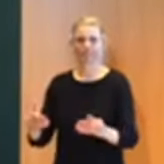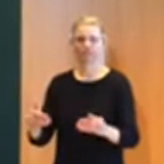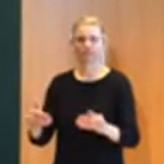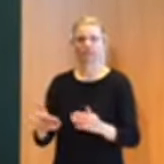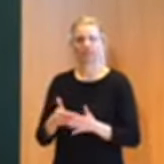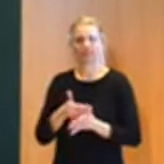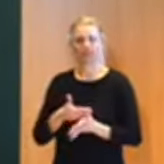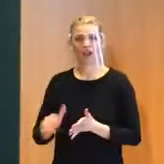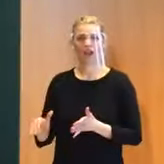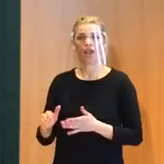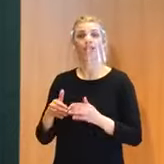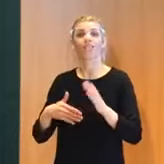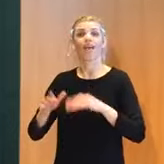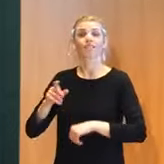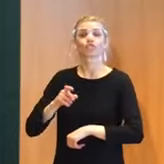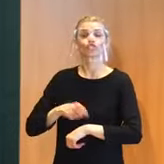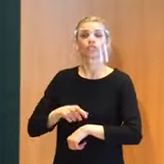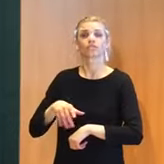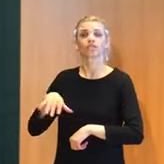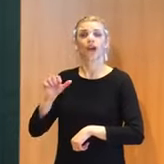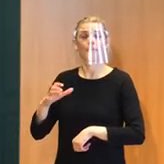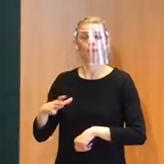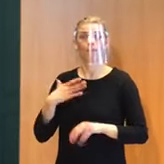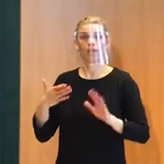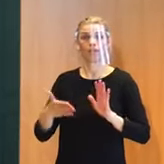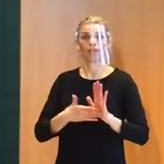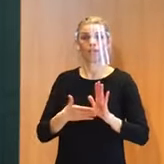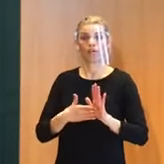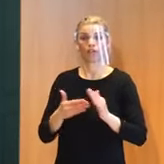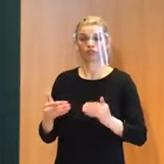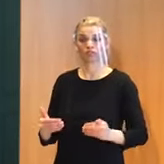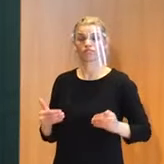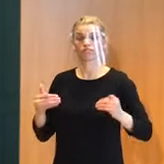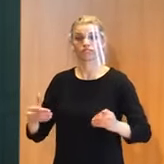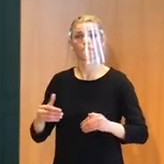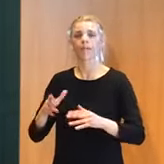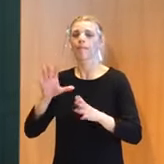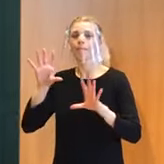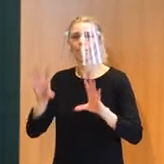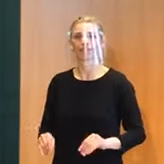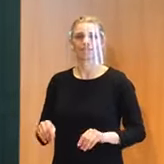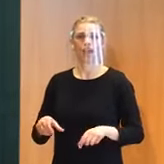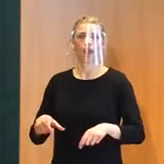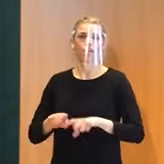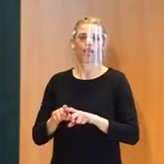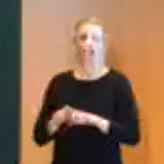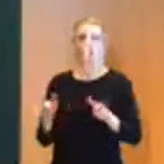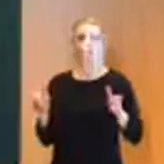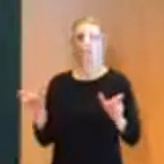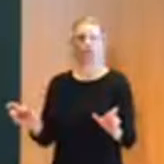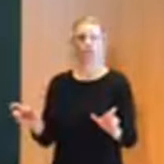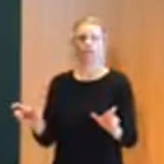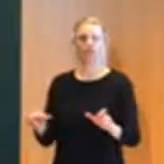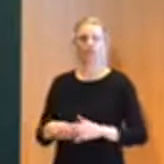a najvyšší čas, aby Igor Matovič toto pohnutie prestal blokovať. Dal si